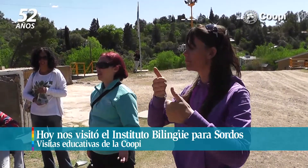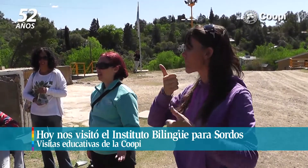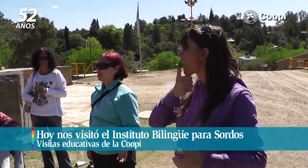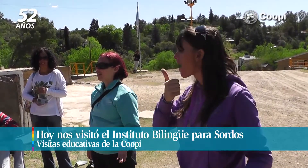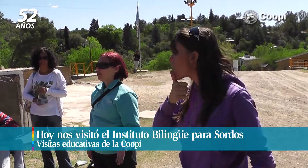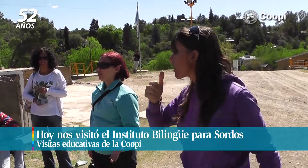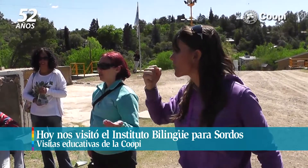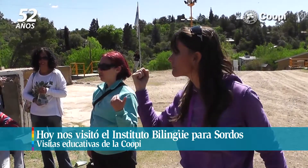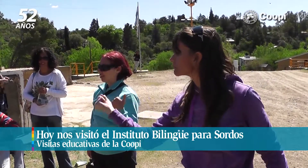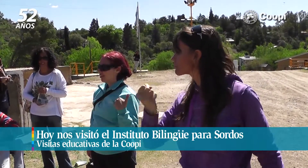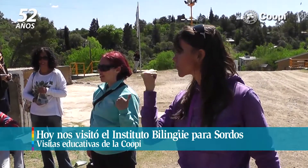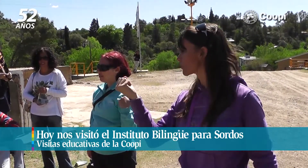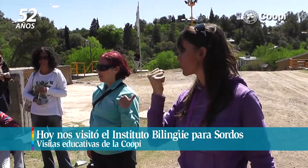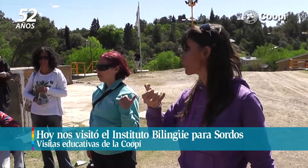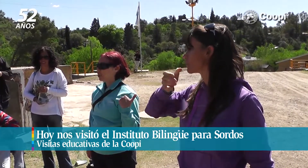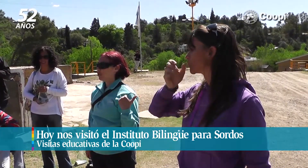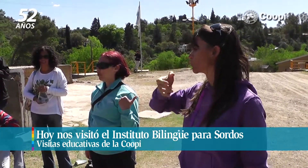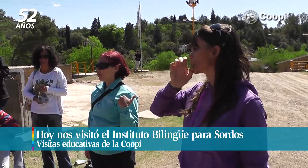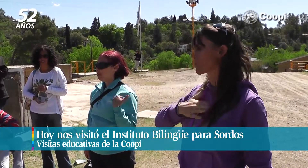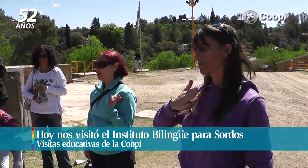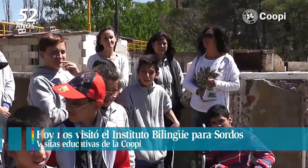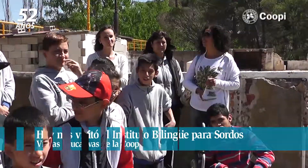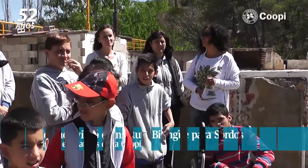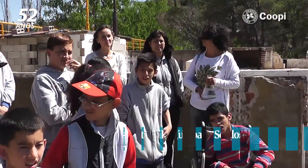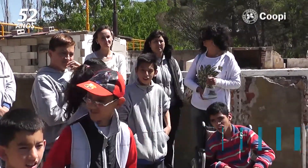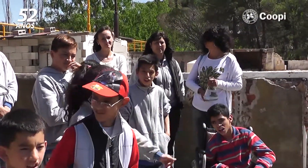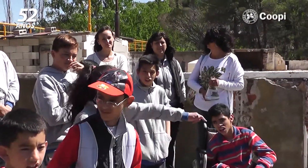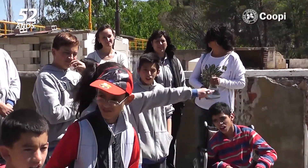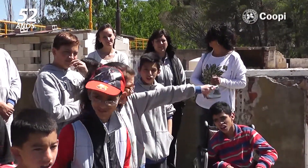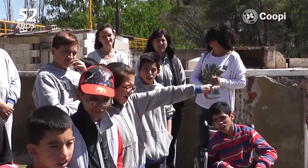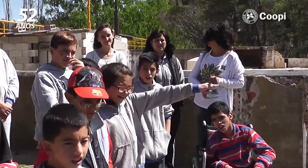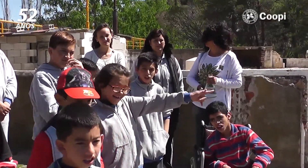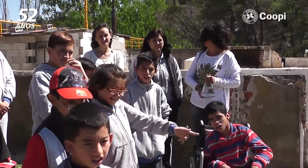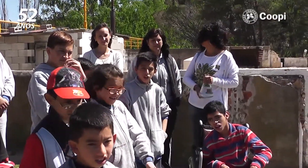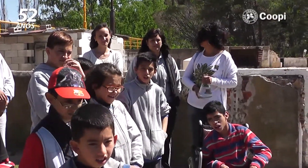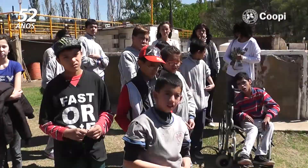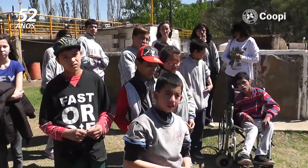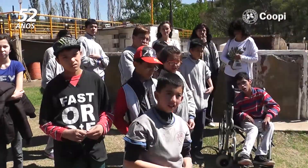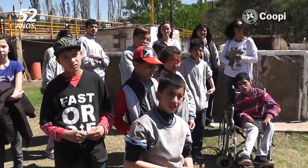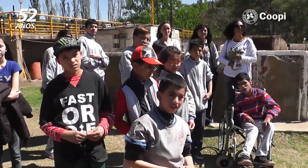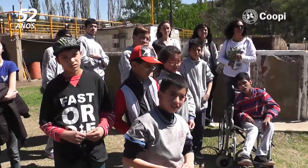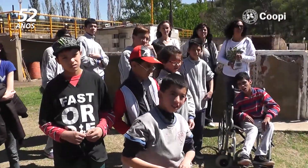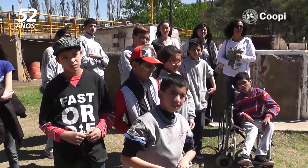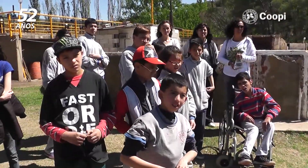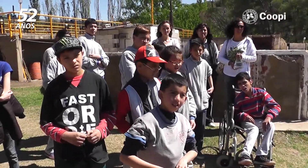ricas, pero lo que nos hace bien a nuestro cuerpo es el agua. Nuestro cuerpo necesita mucha agua.